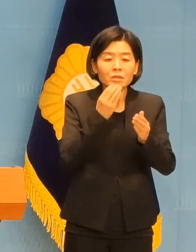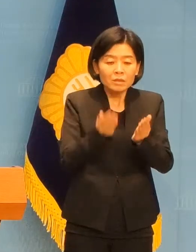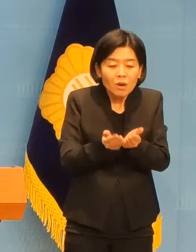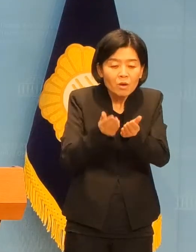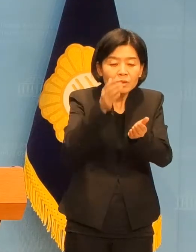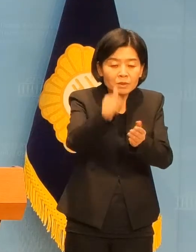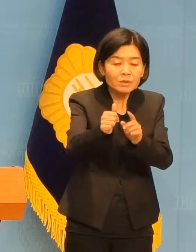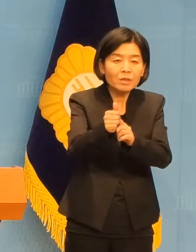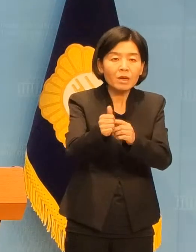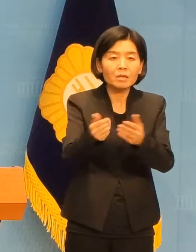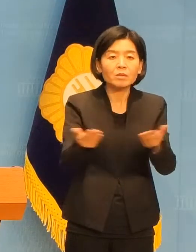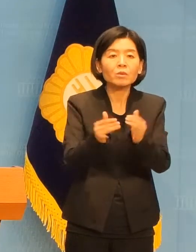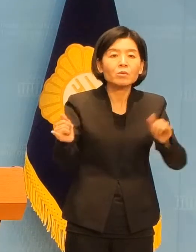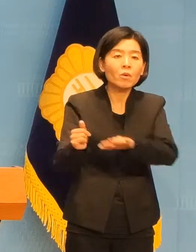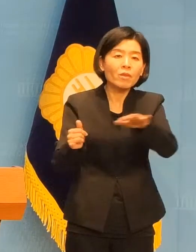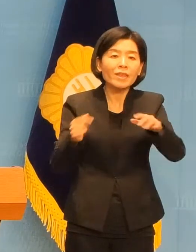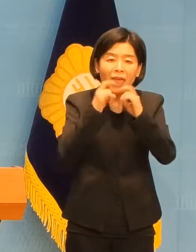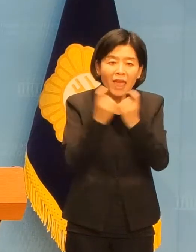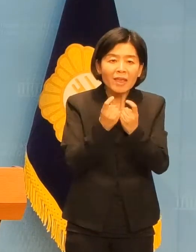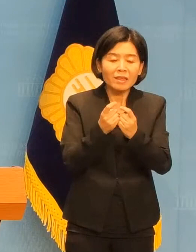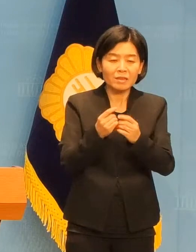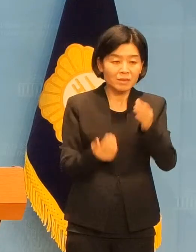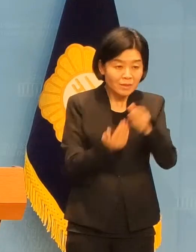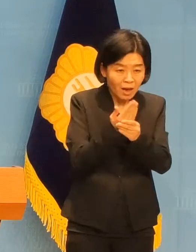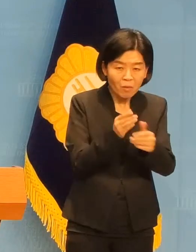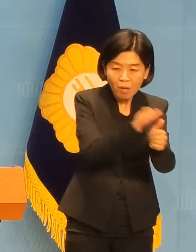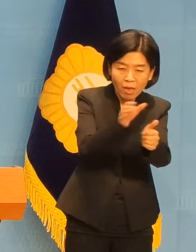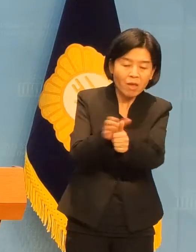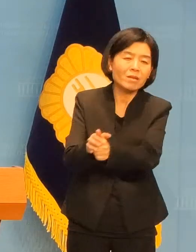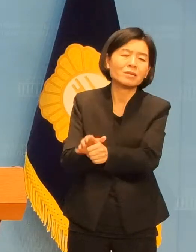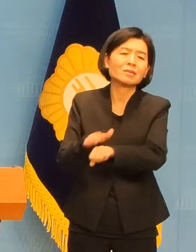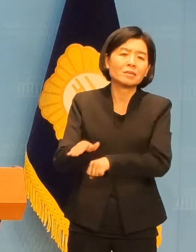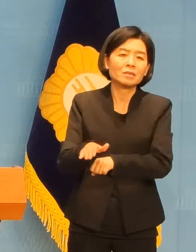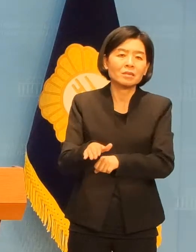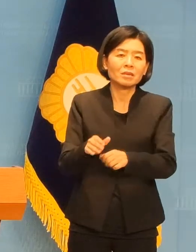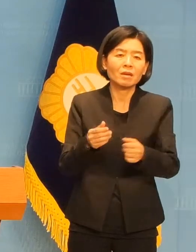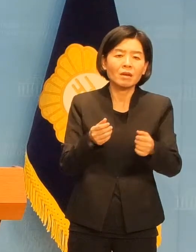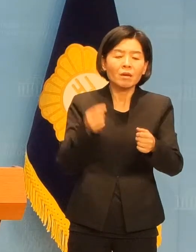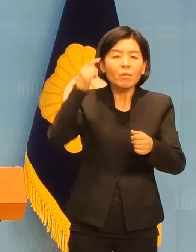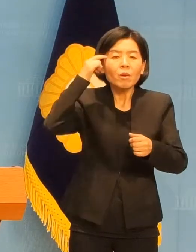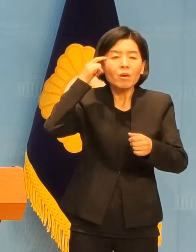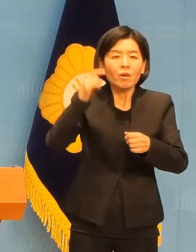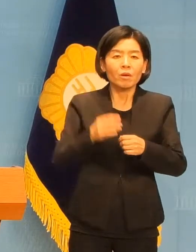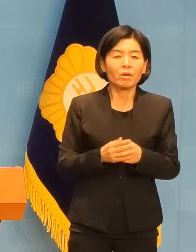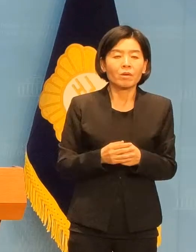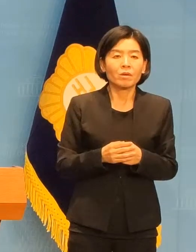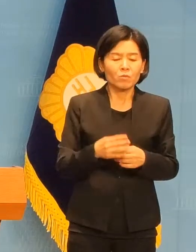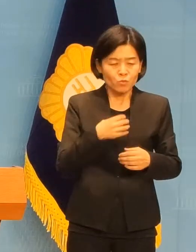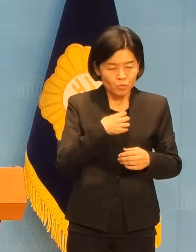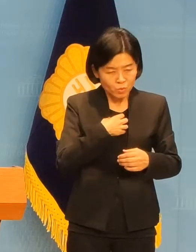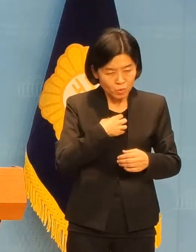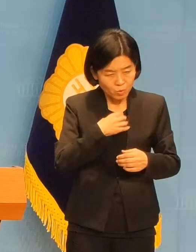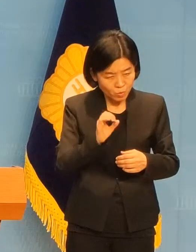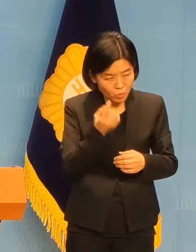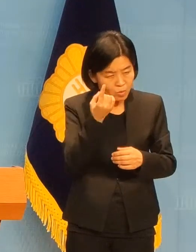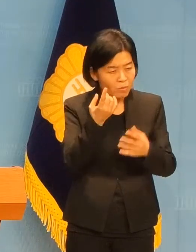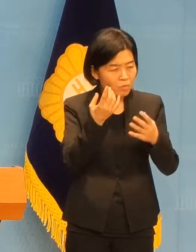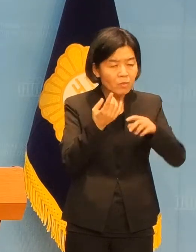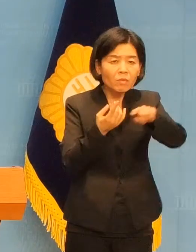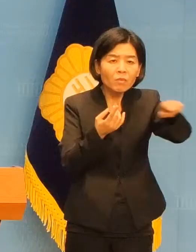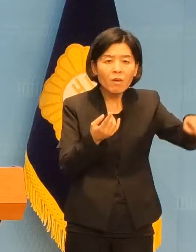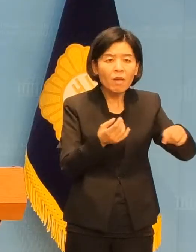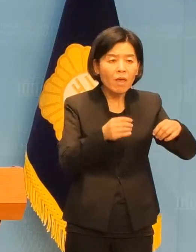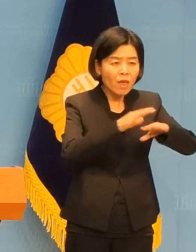개인에게 사고의 책임을 떠넘기려고 그렇게 빠져나가려고 하는 것입니까? 위험 요인이 전혀 제거되지